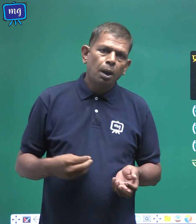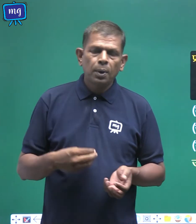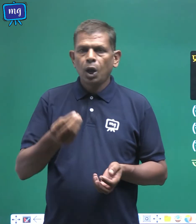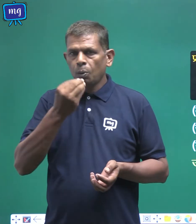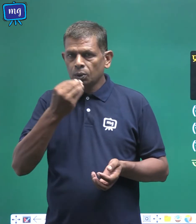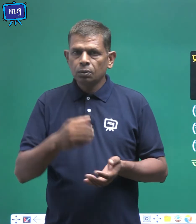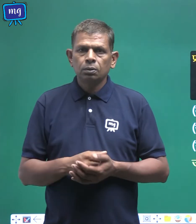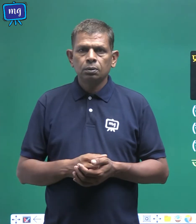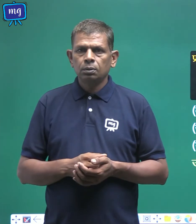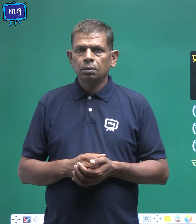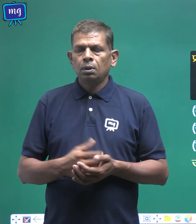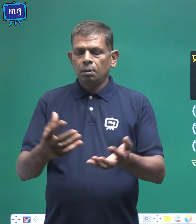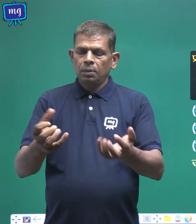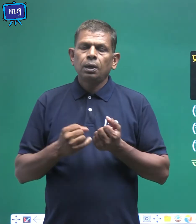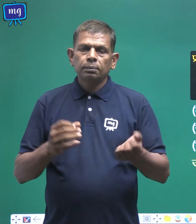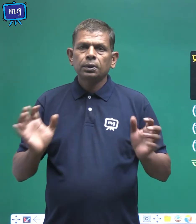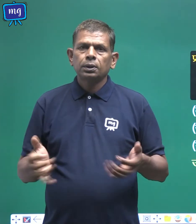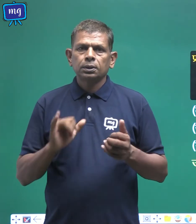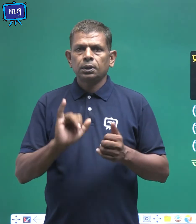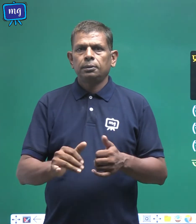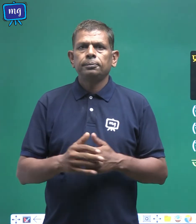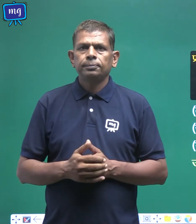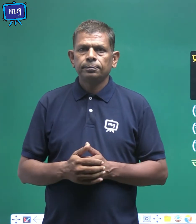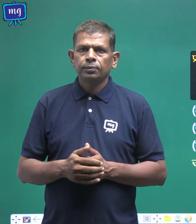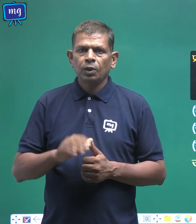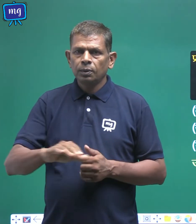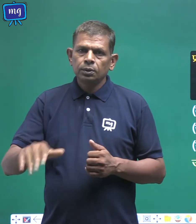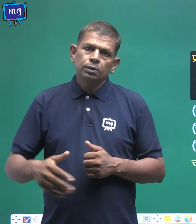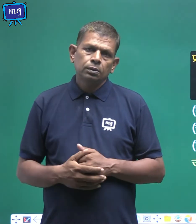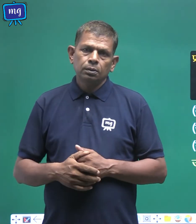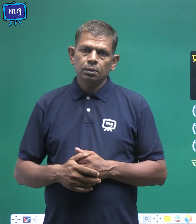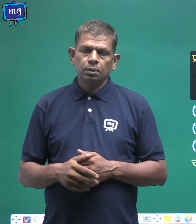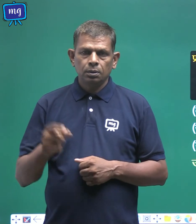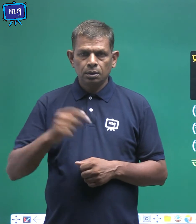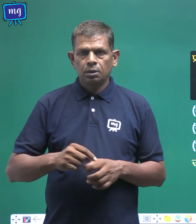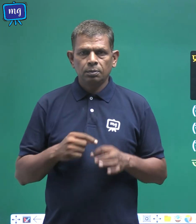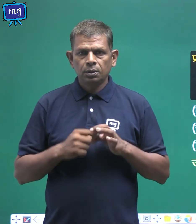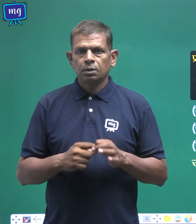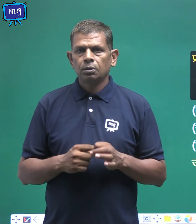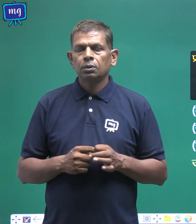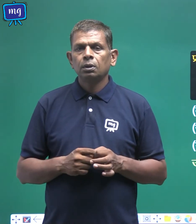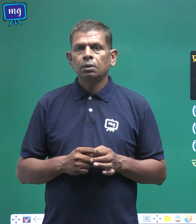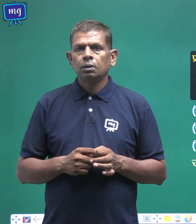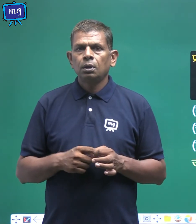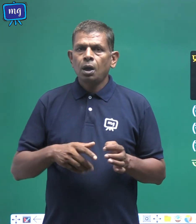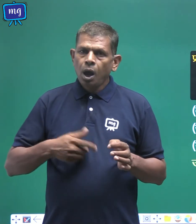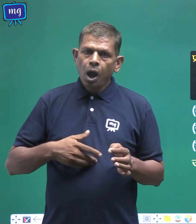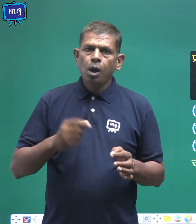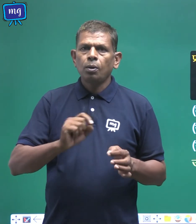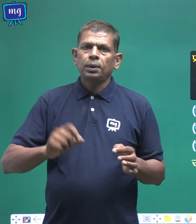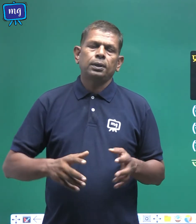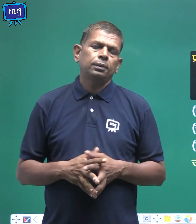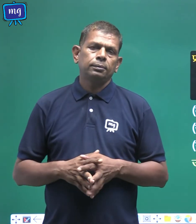को प्राप्त कर सकते हैं। तो बच्चों, इस प्रश्न का उत्तर आप स्वयं